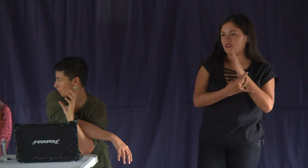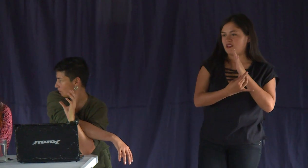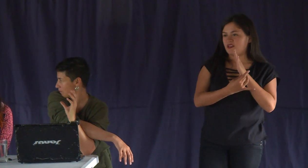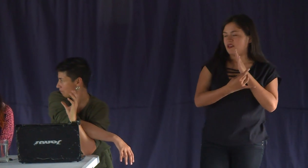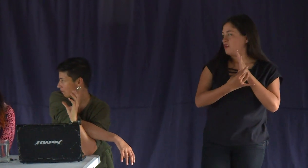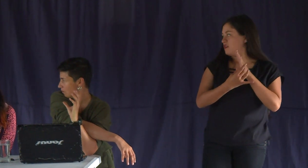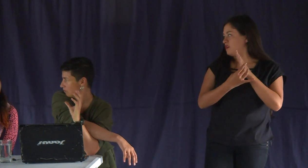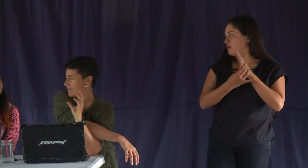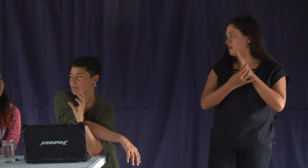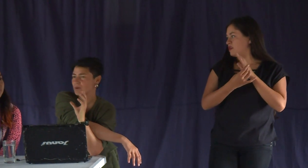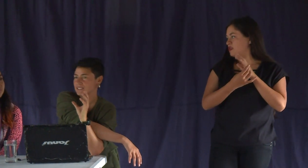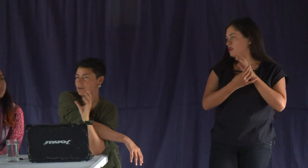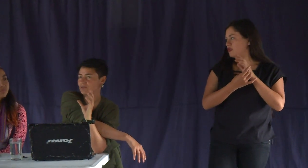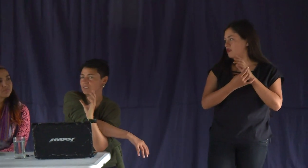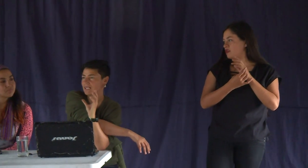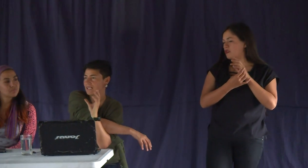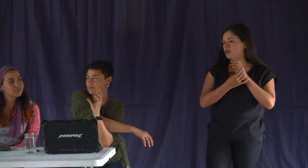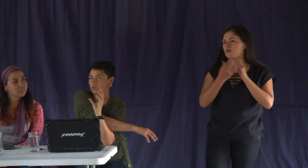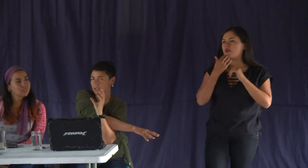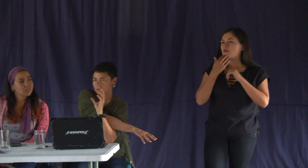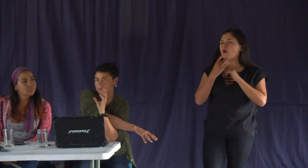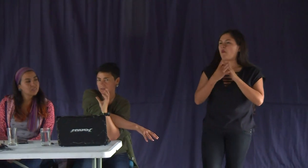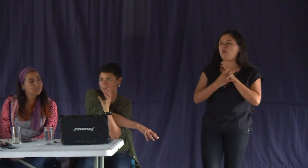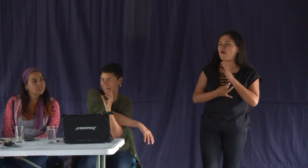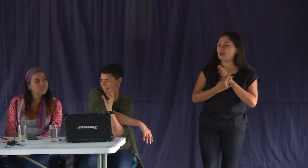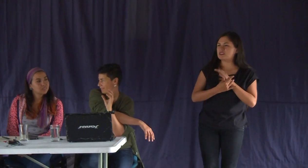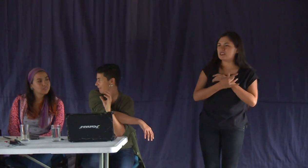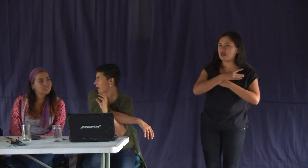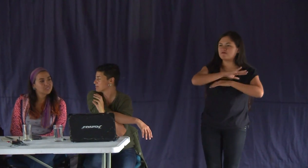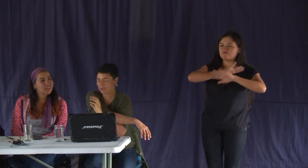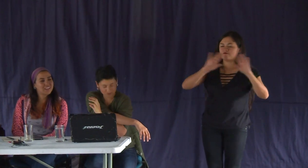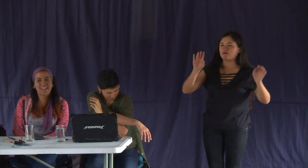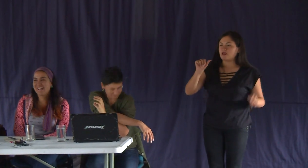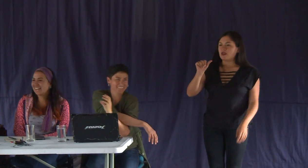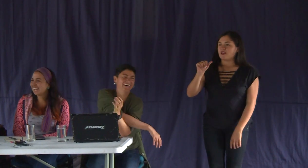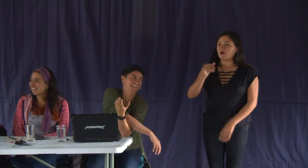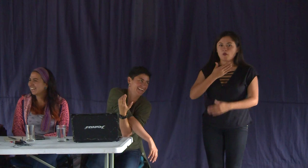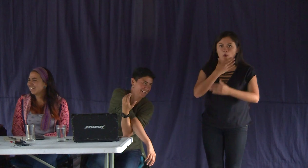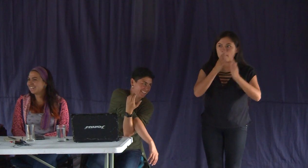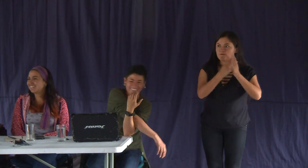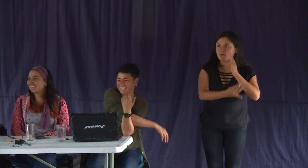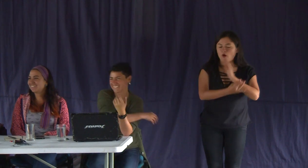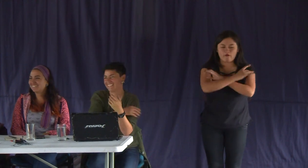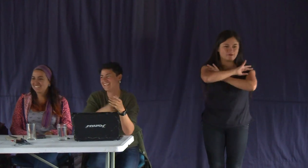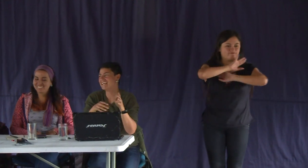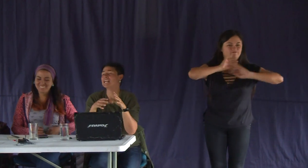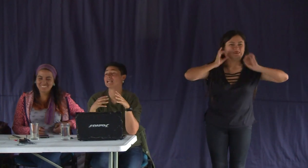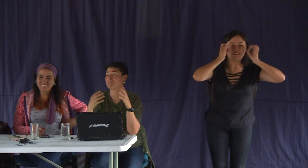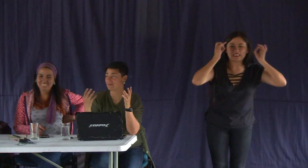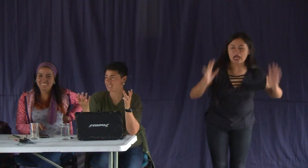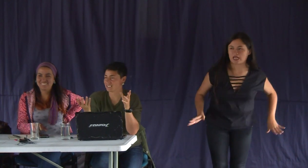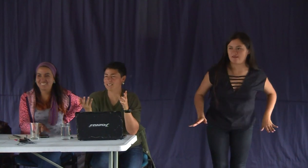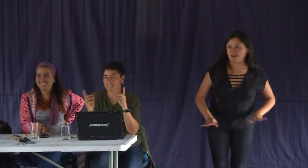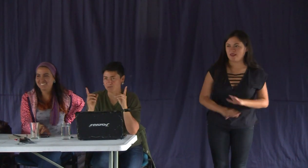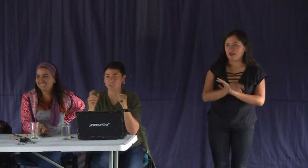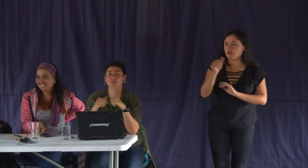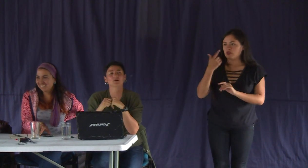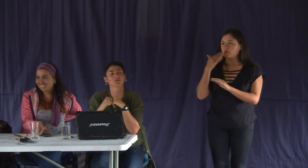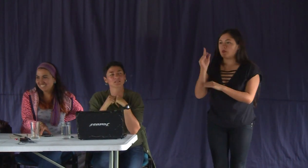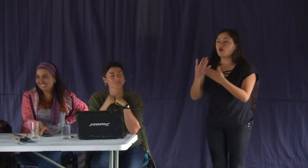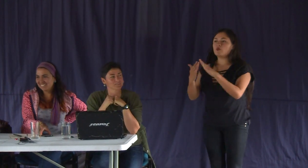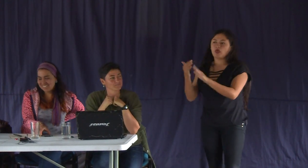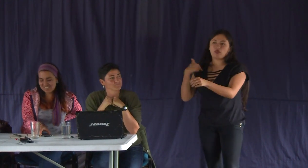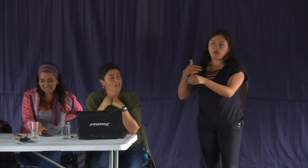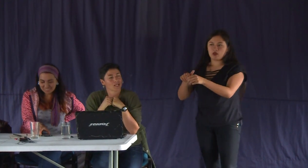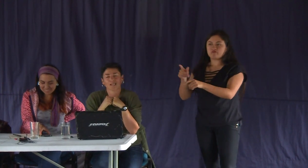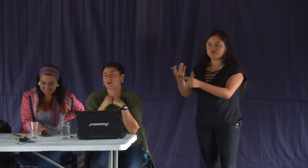los indicadores de pobreza? No, de la pobreza cuando uno está en la inmunda. Absoluta. Absoluta. La pobreza inmunda no, la